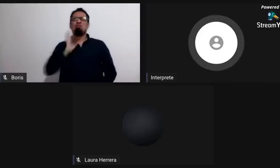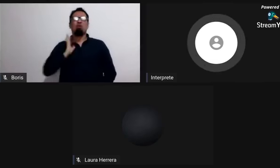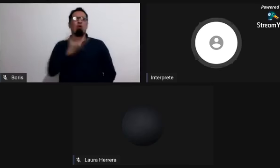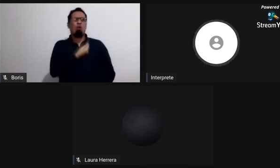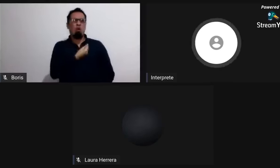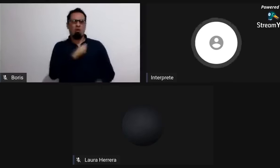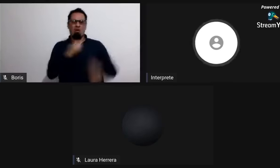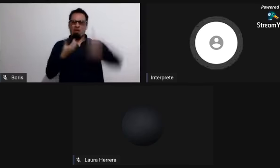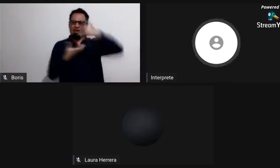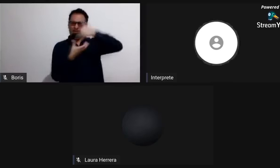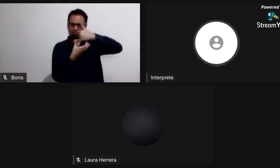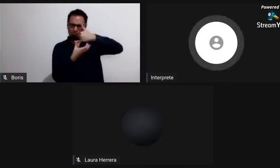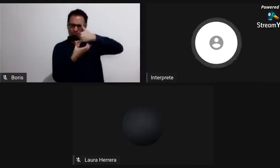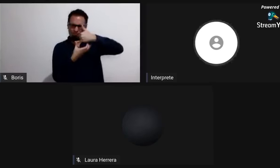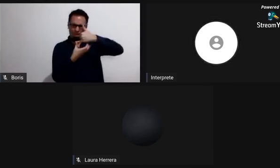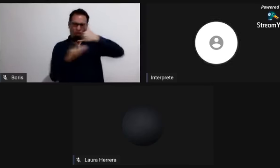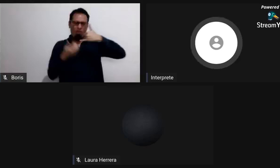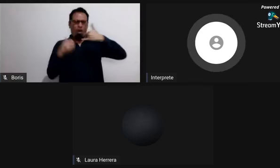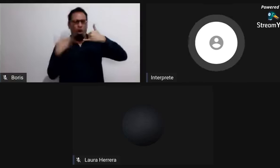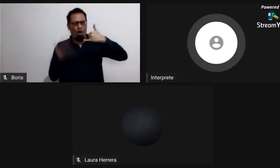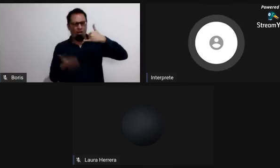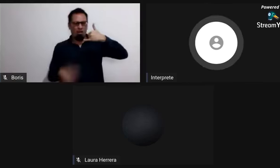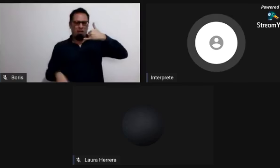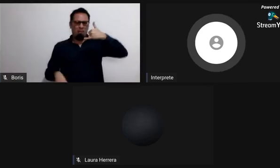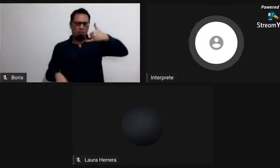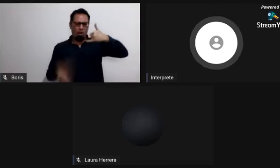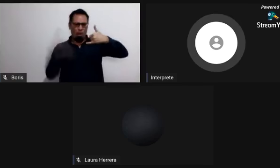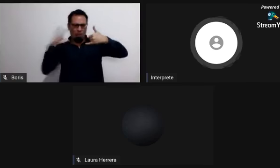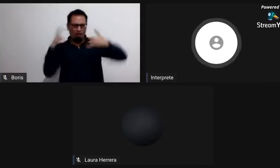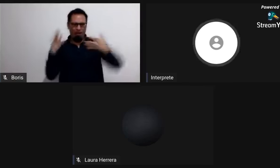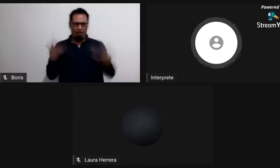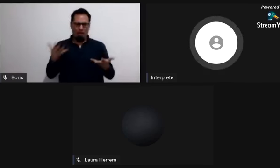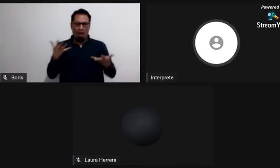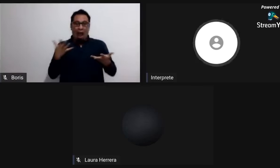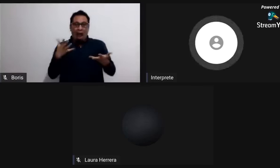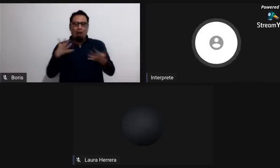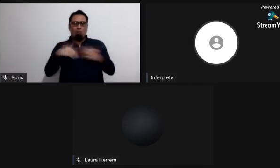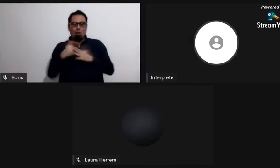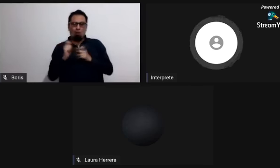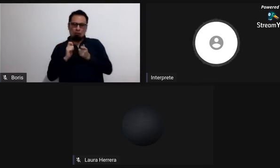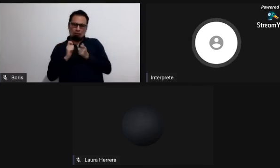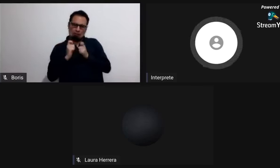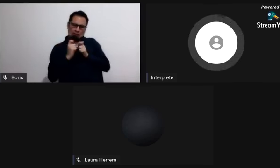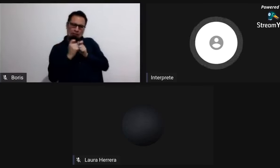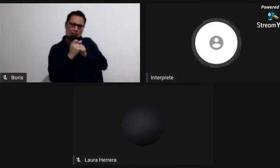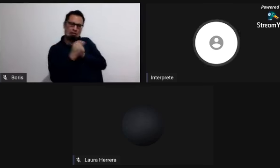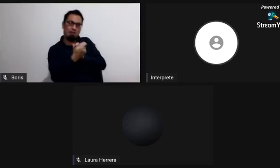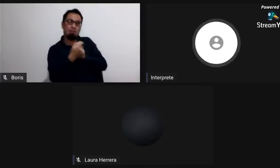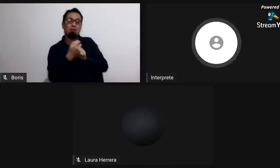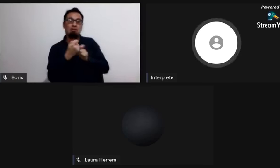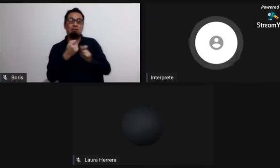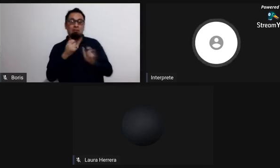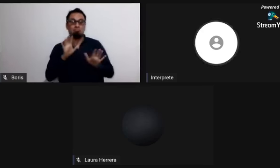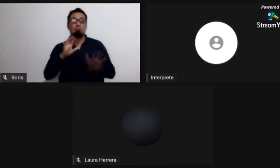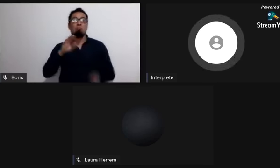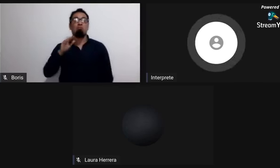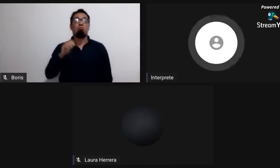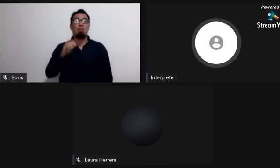esas independencias, además de eso, que entendiéramos que pues nosotros pertenecíamos a